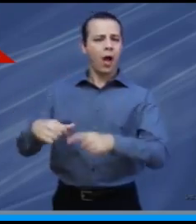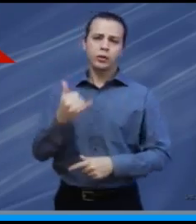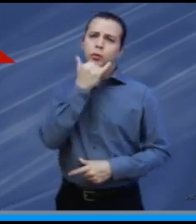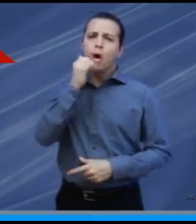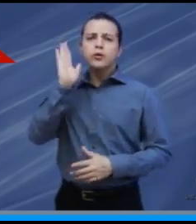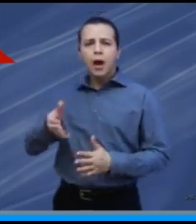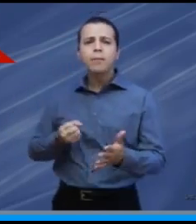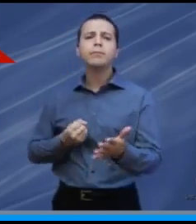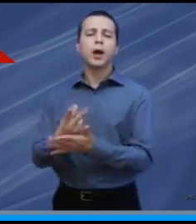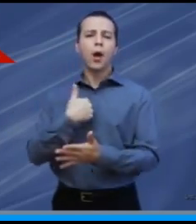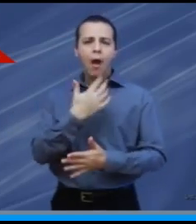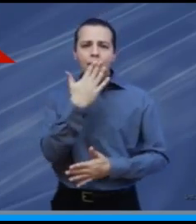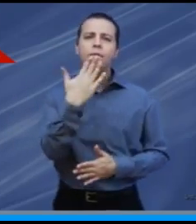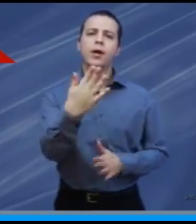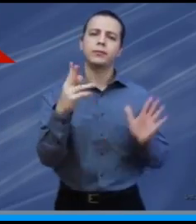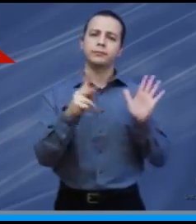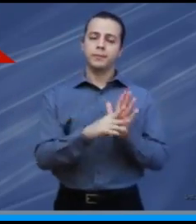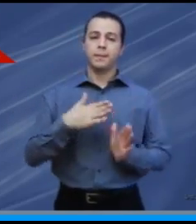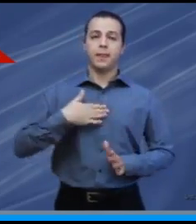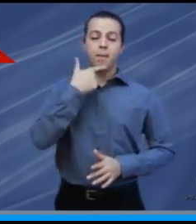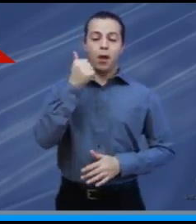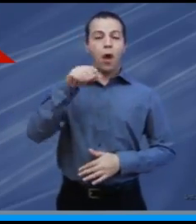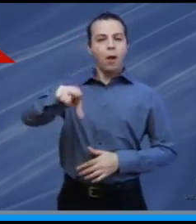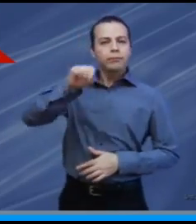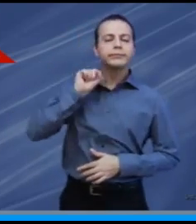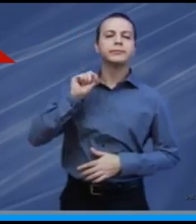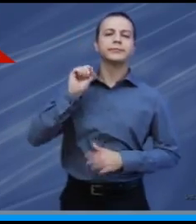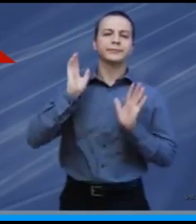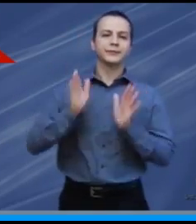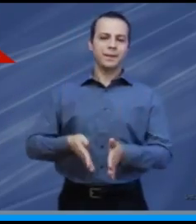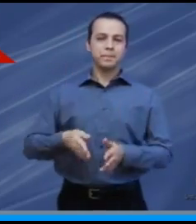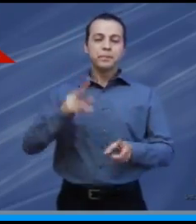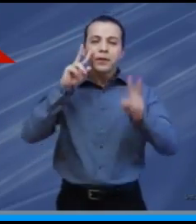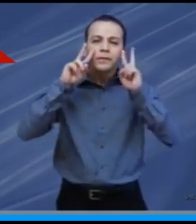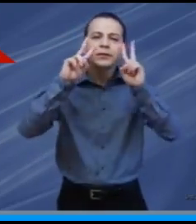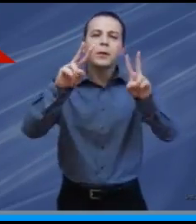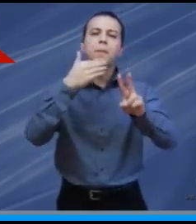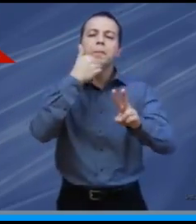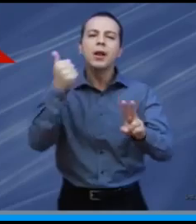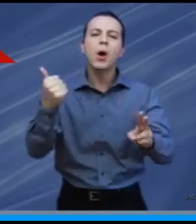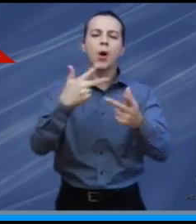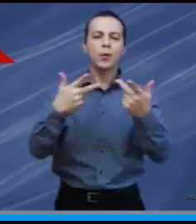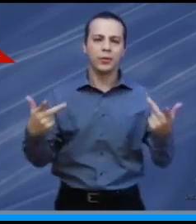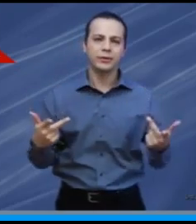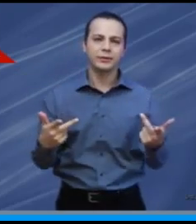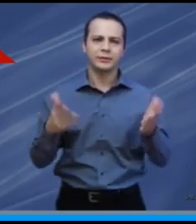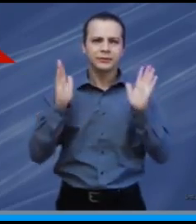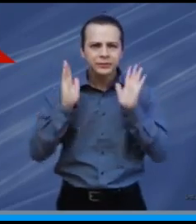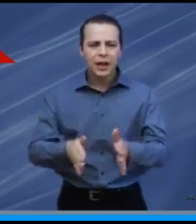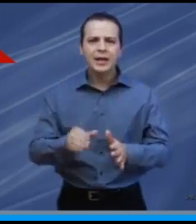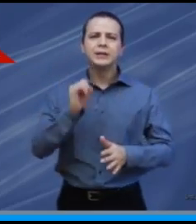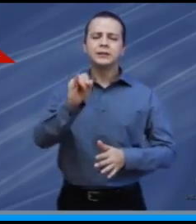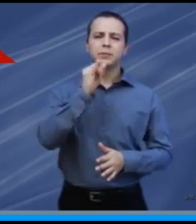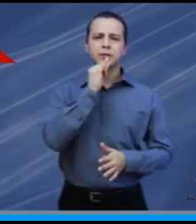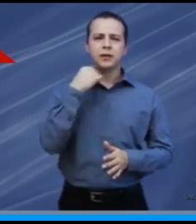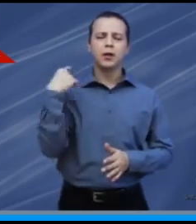todos os outros. Já existem pessoas e visões como essa de segurança que diz que o melhor caminho